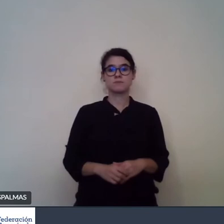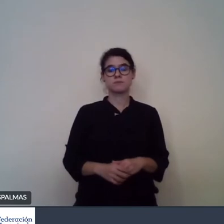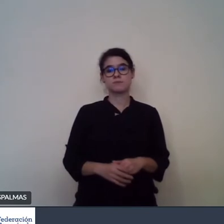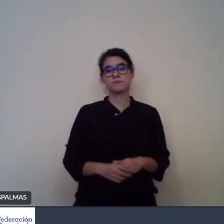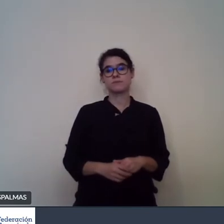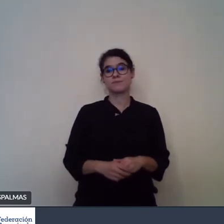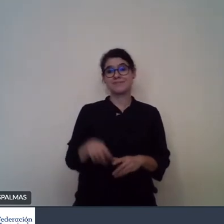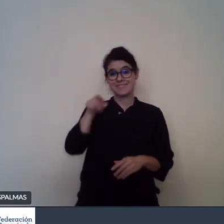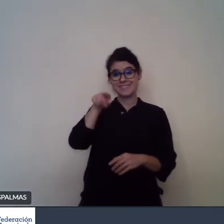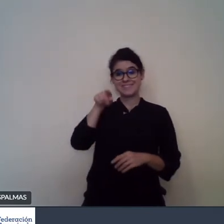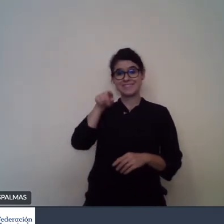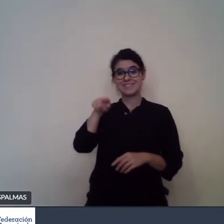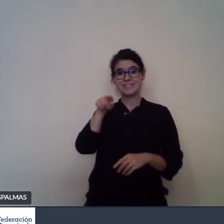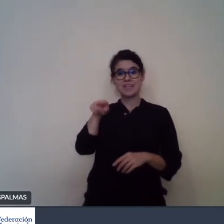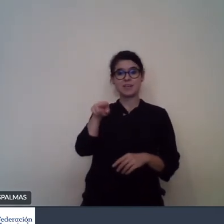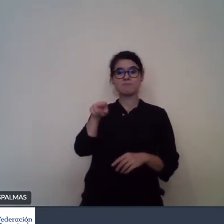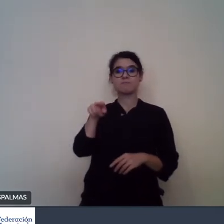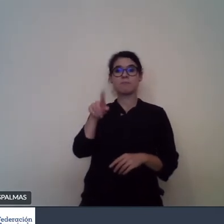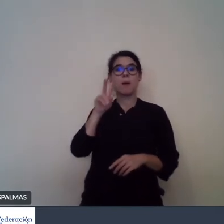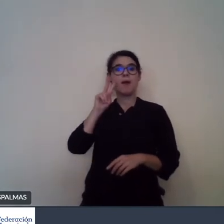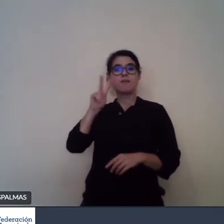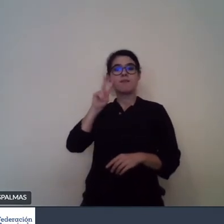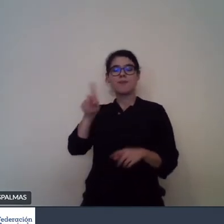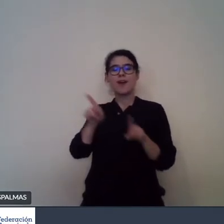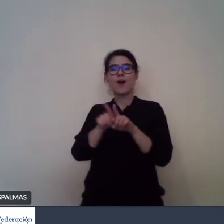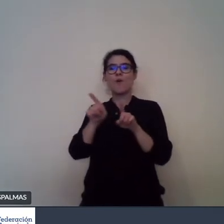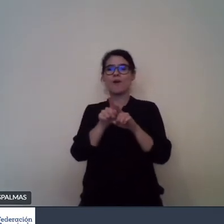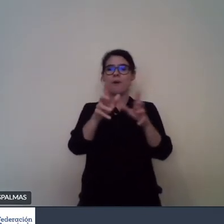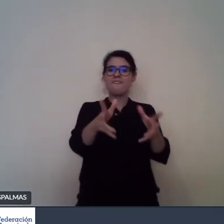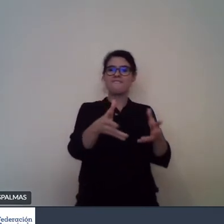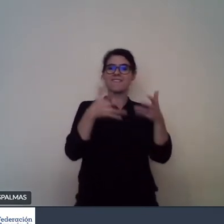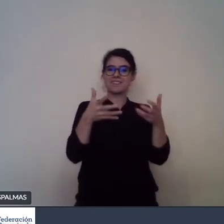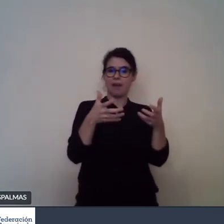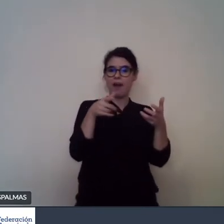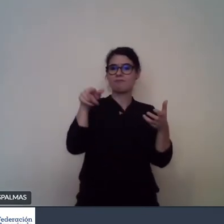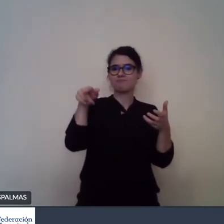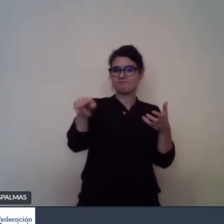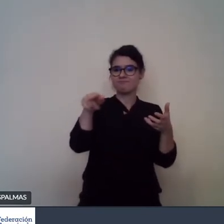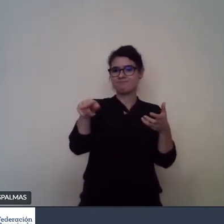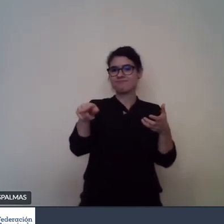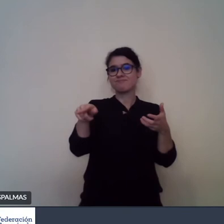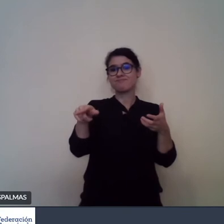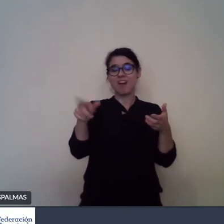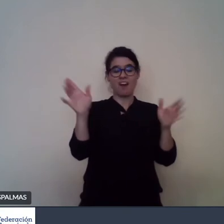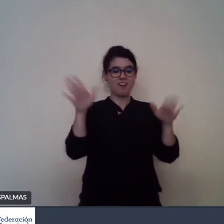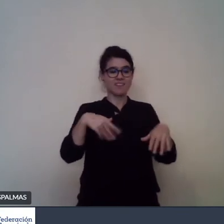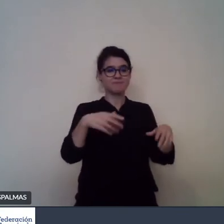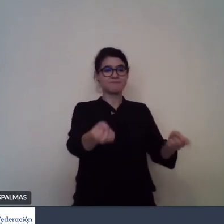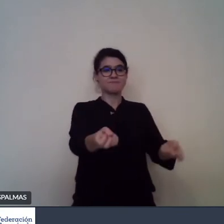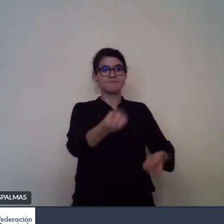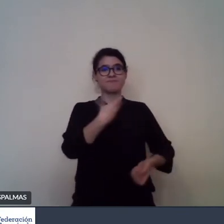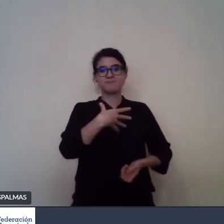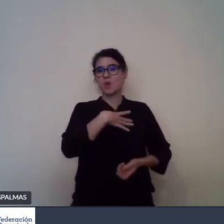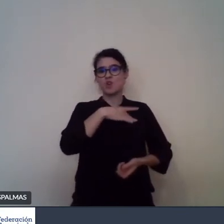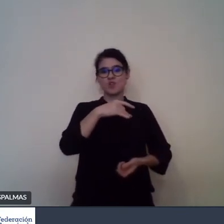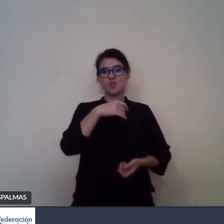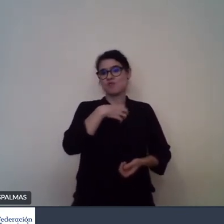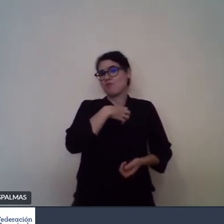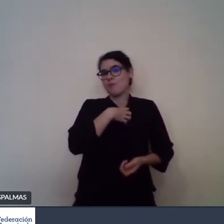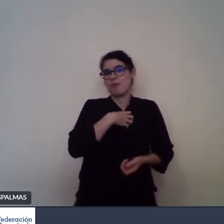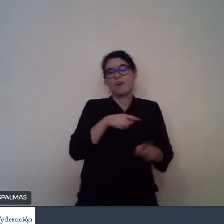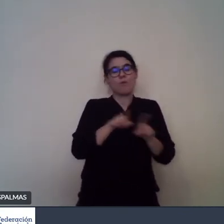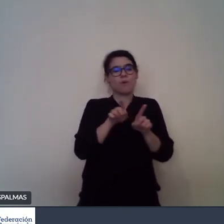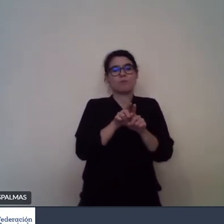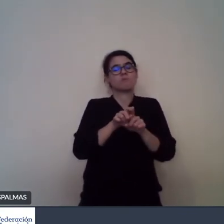Aquí tendríamos la opción de ventaja y al ver que no va a poder recibir y que hay penetración, lo que hace es contener a su jugador.